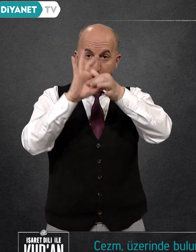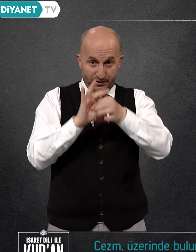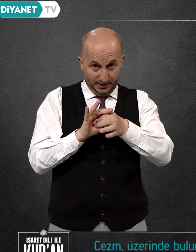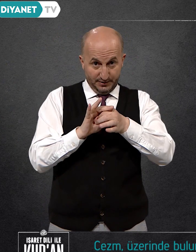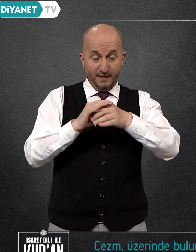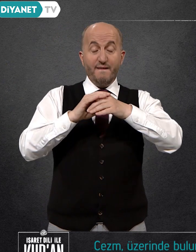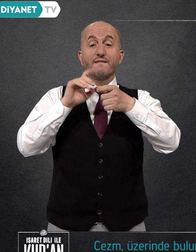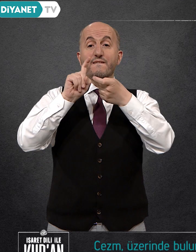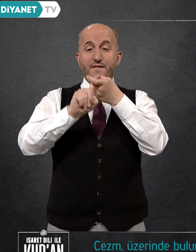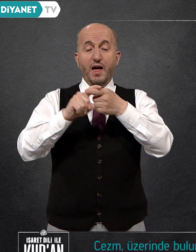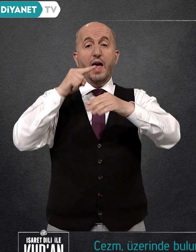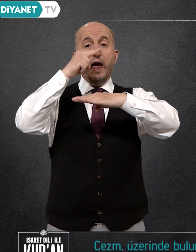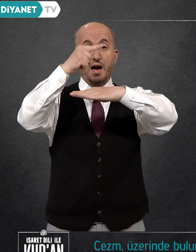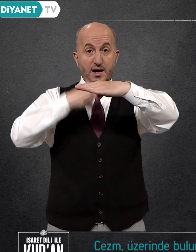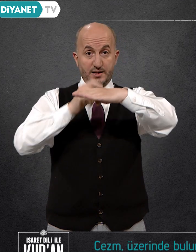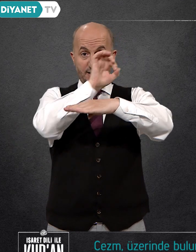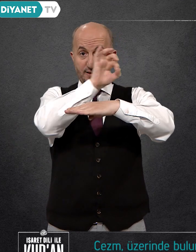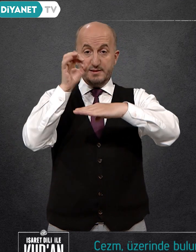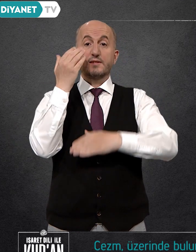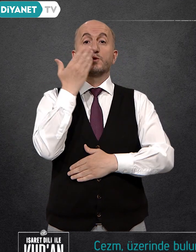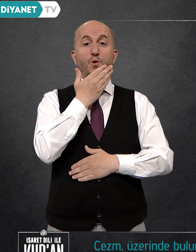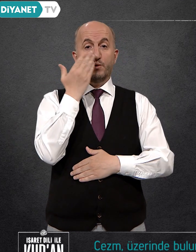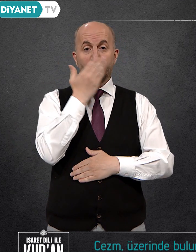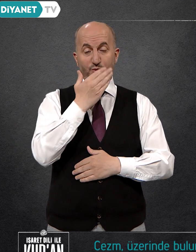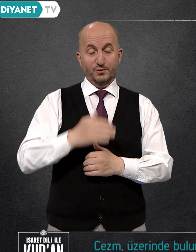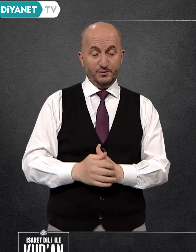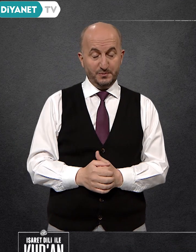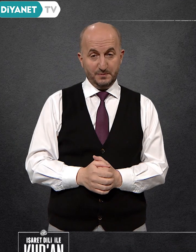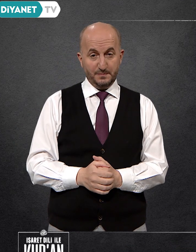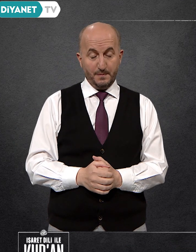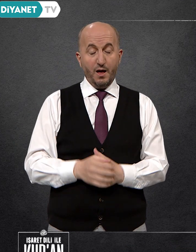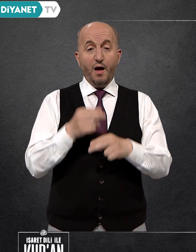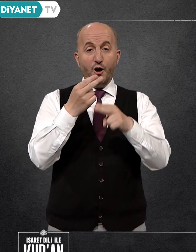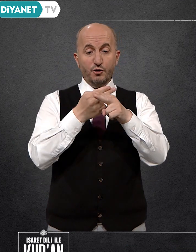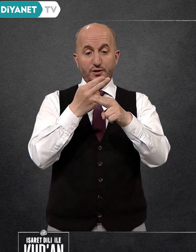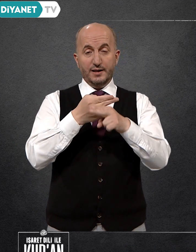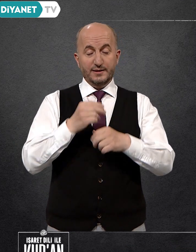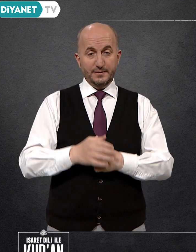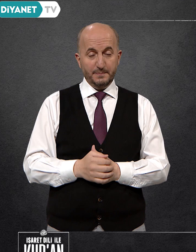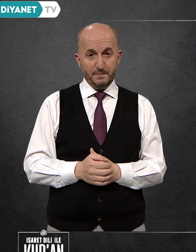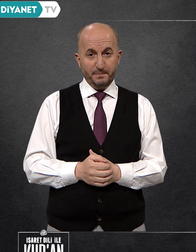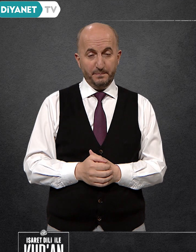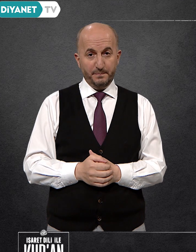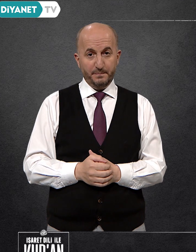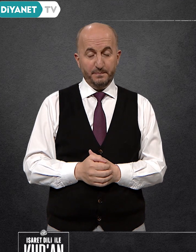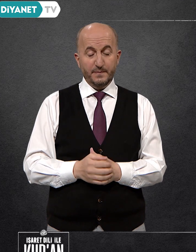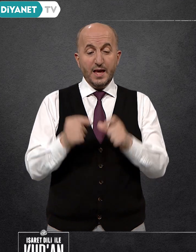ve hareketsiz okutur her örnek pek eb